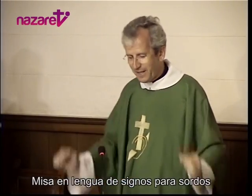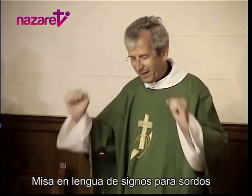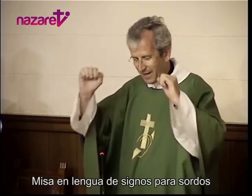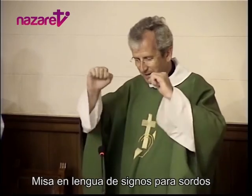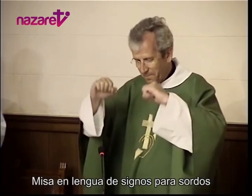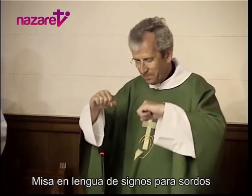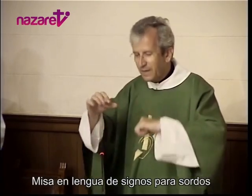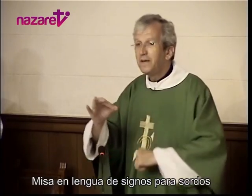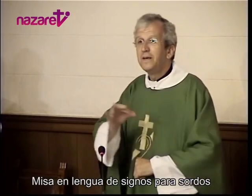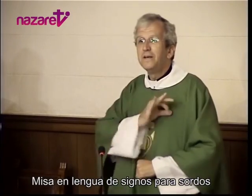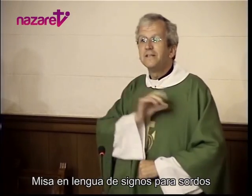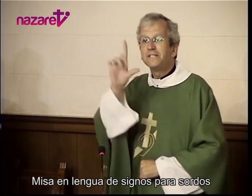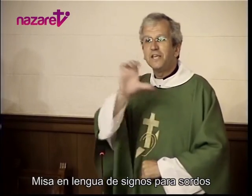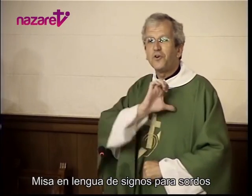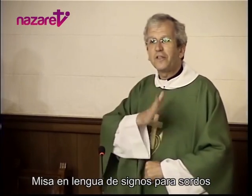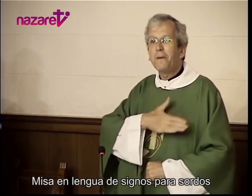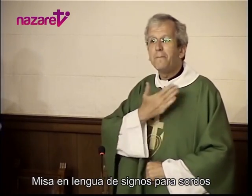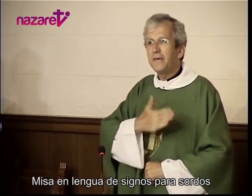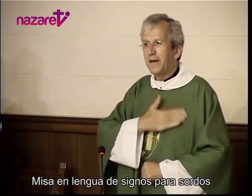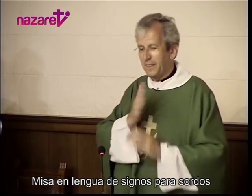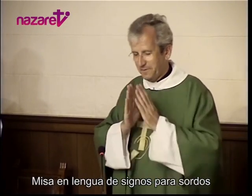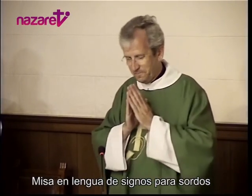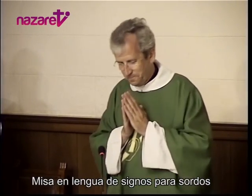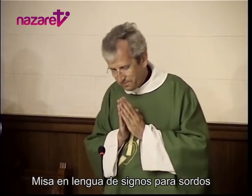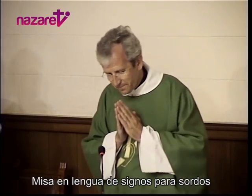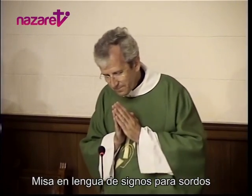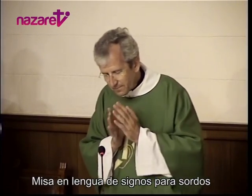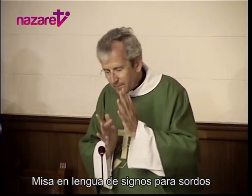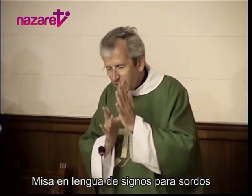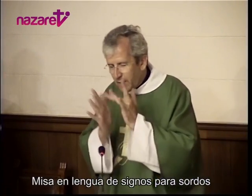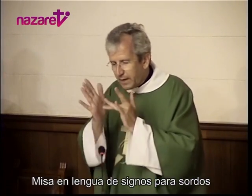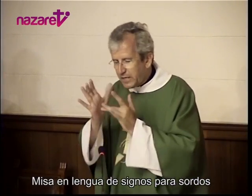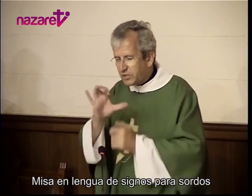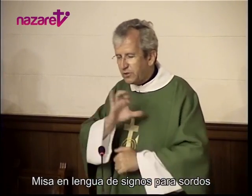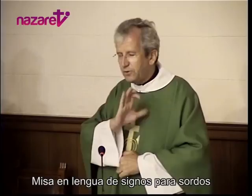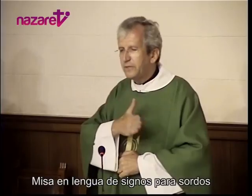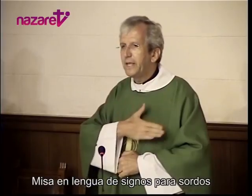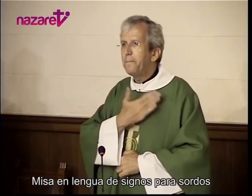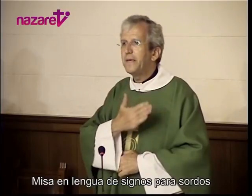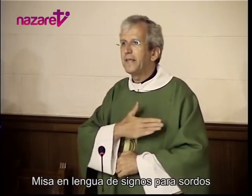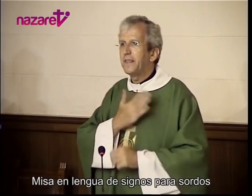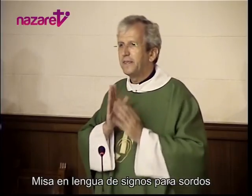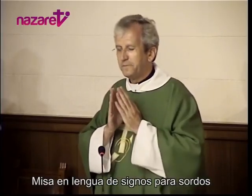eterna. Amén. Señor, ten piedad. Señor, ten piedad. Cristo, ten piedad. Cristo,